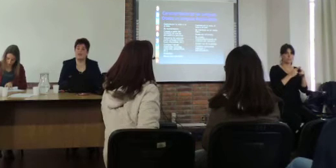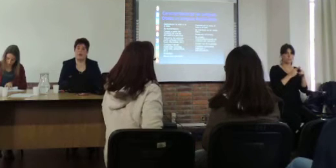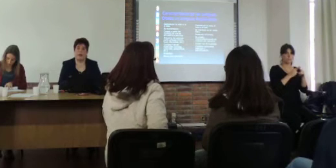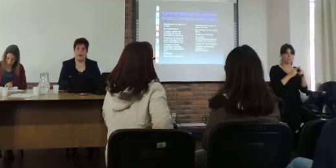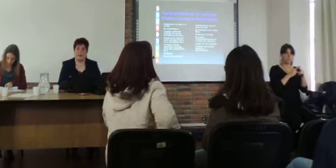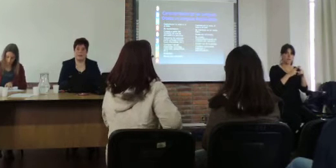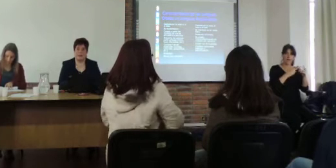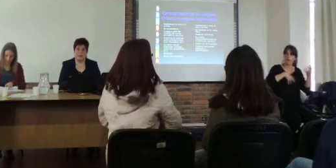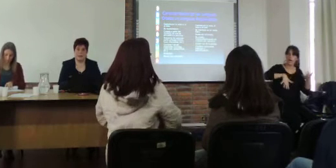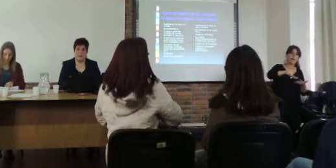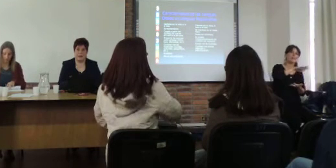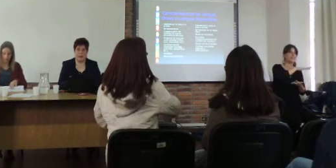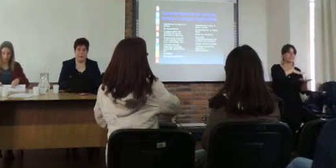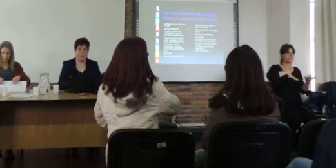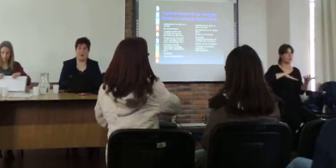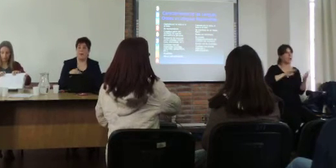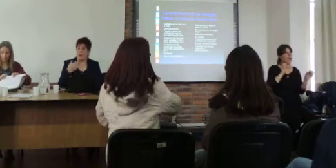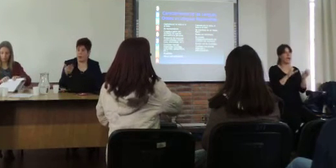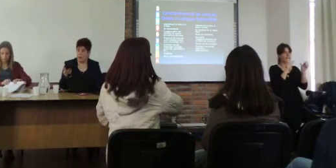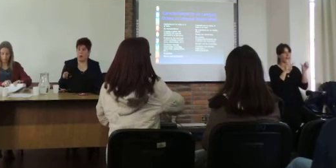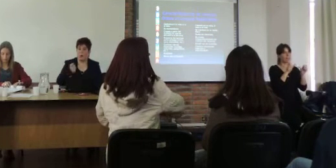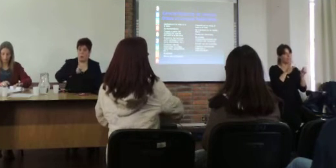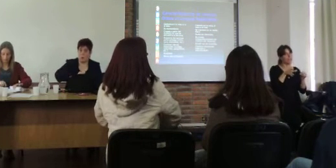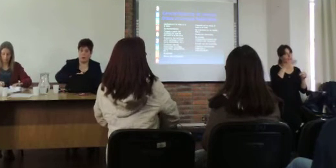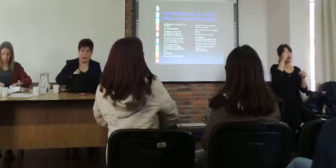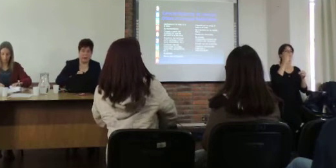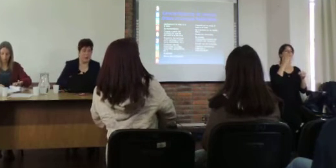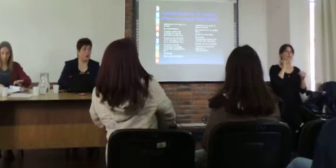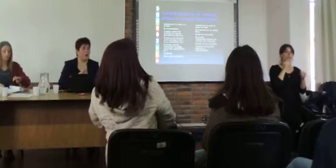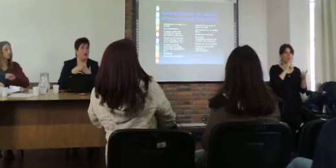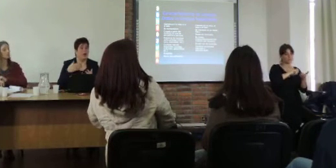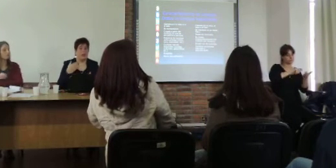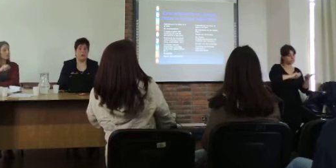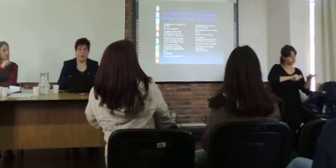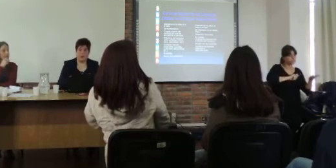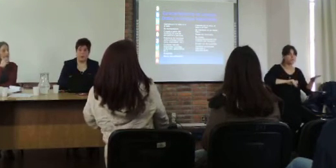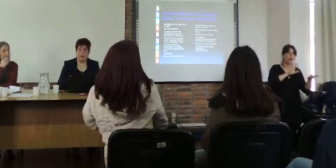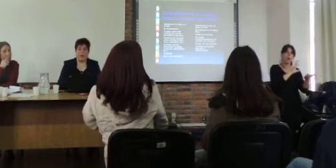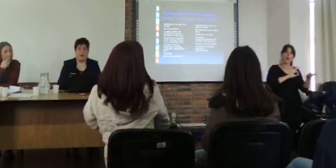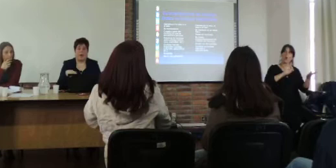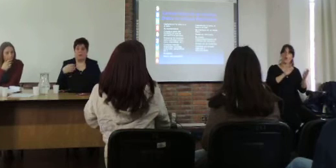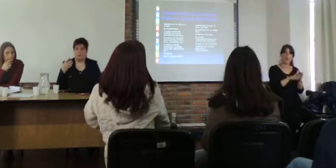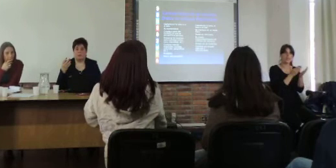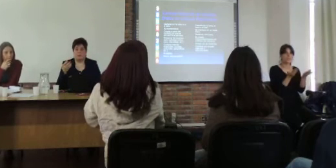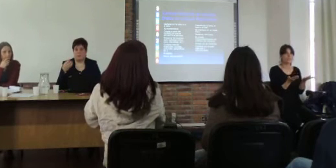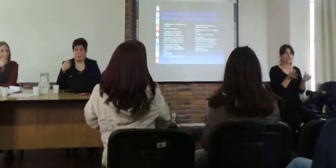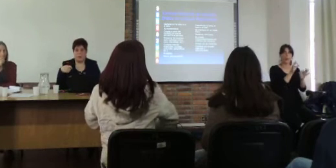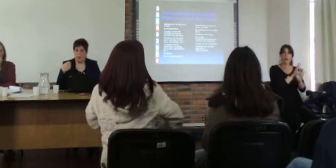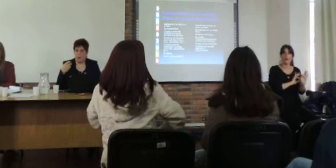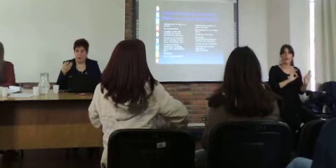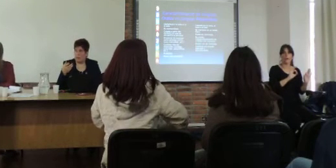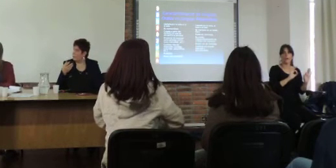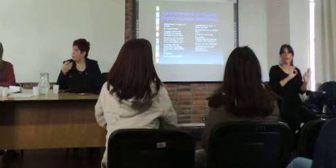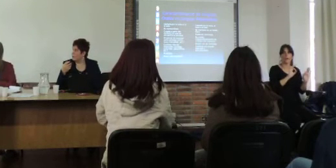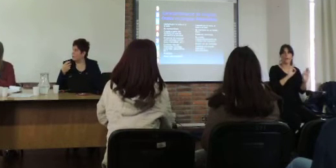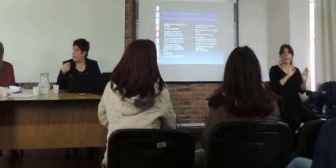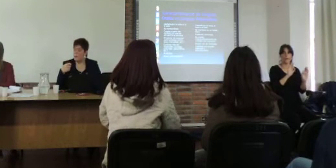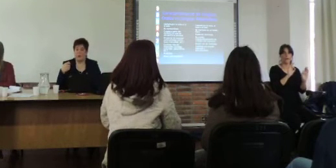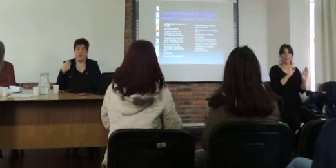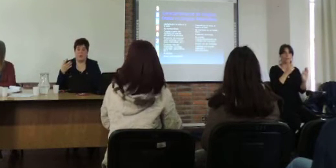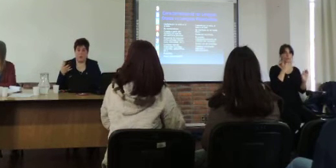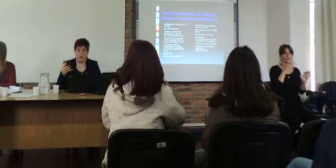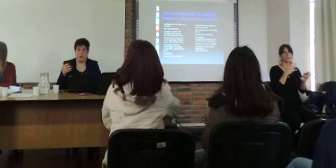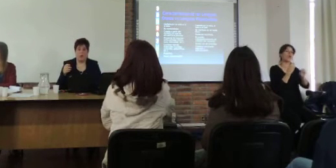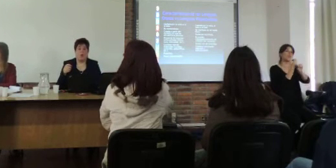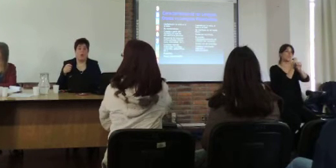físico, eso es lo que las hace que sean registrables. Por ejemplo, en un documento escrito, en un libro, en un video, en